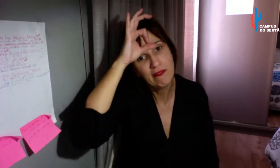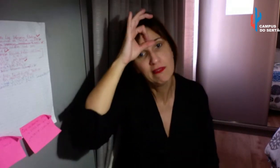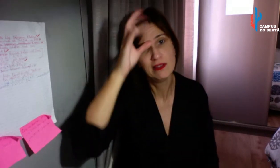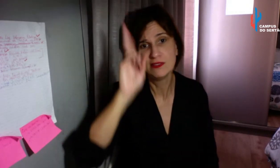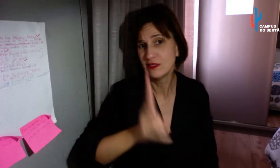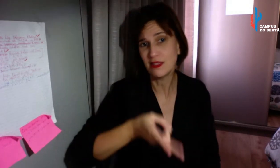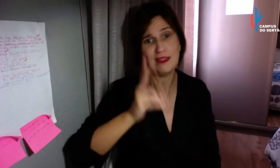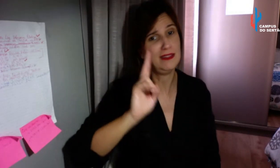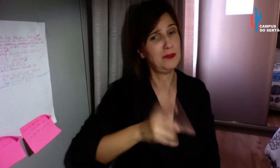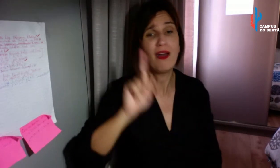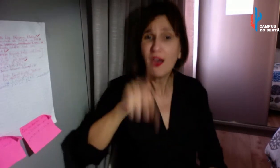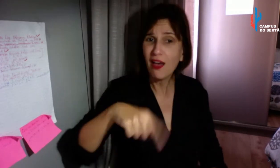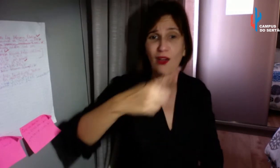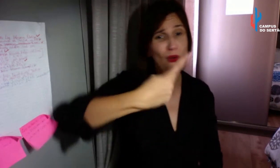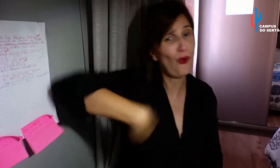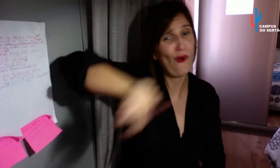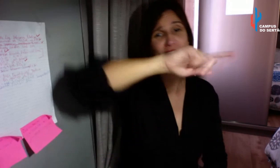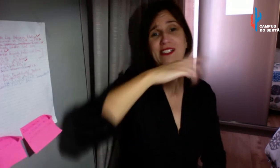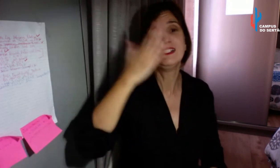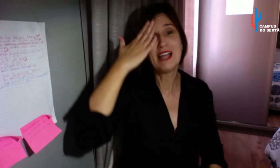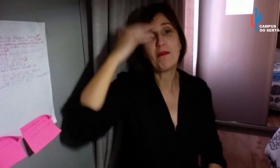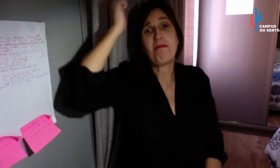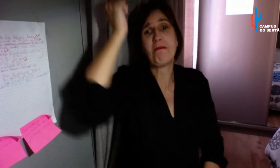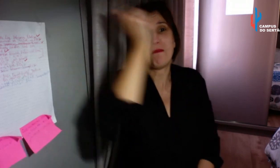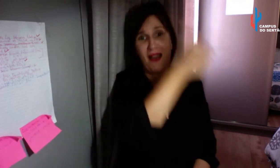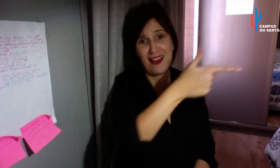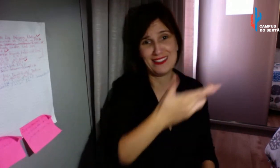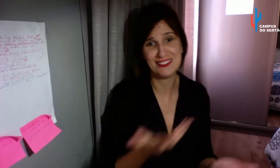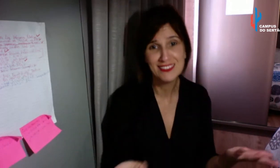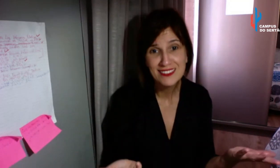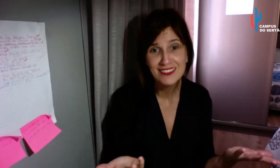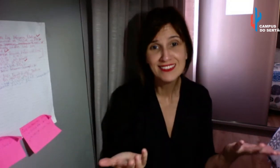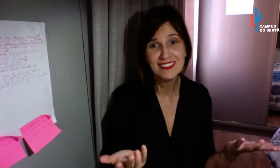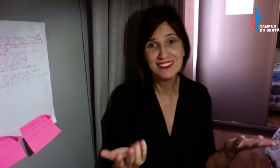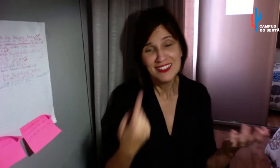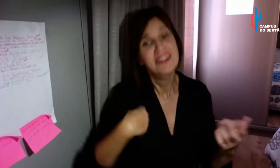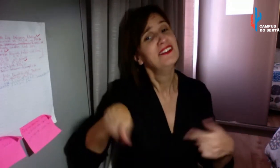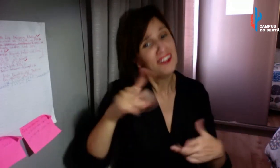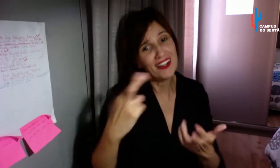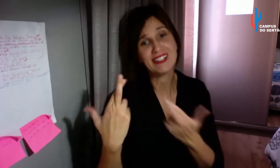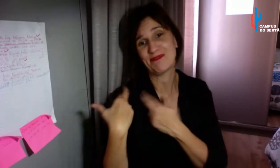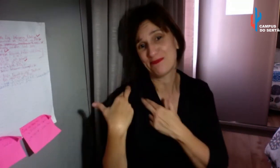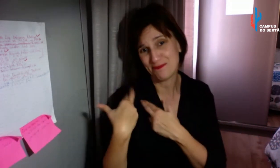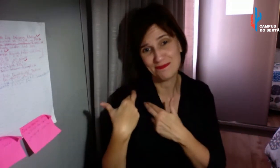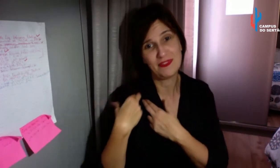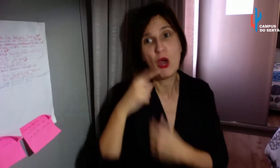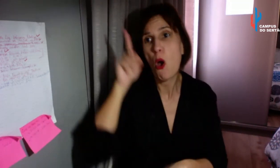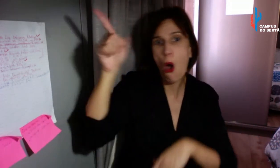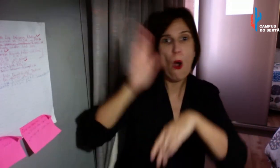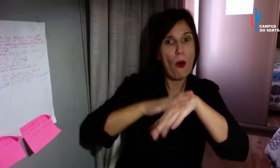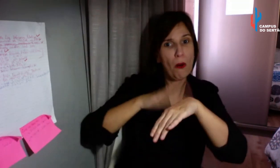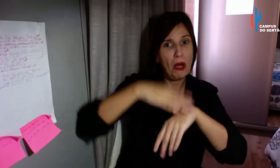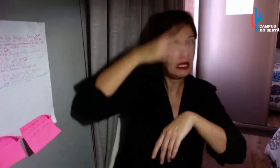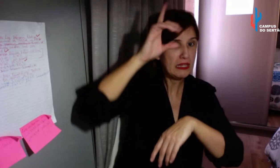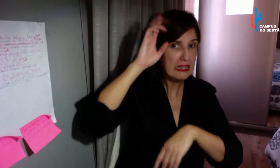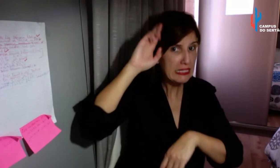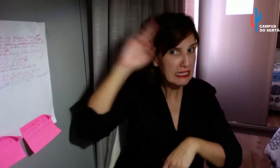muitas secretarias de cidades de interior desconhecem essas questões. Então, nós que estamos na